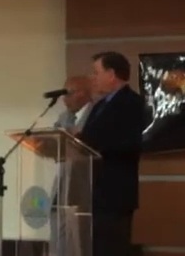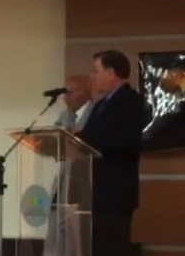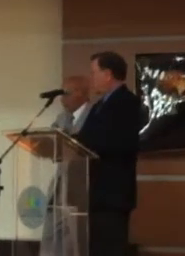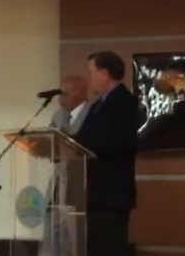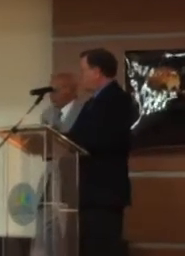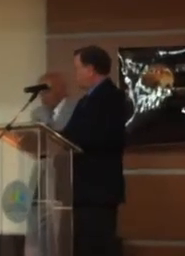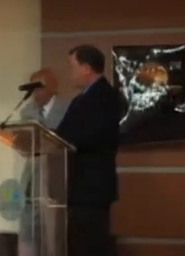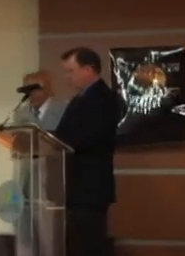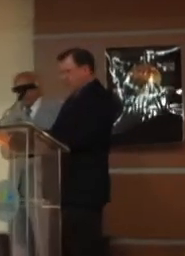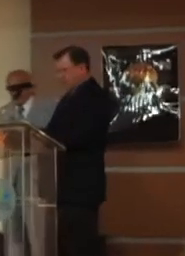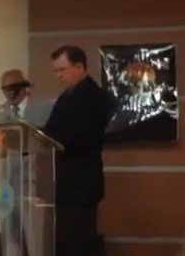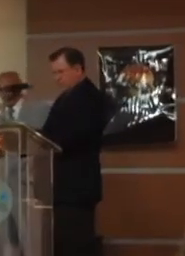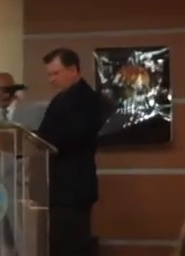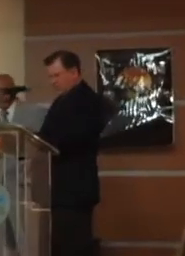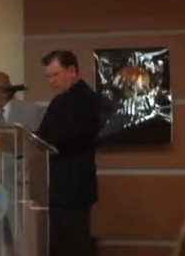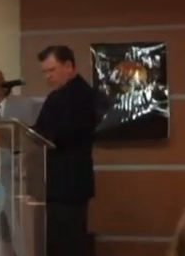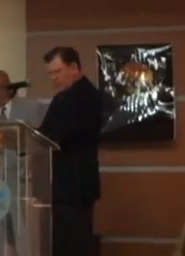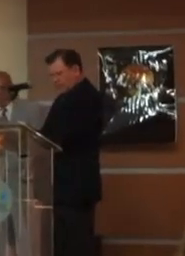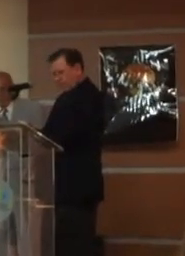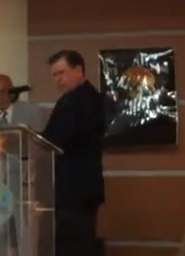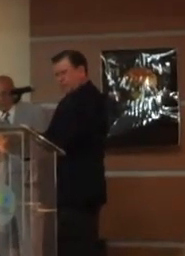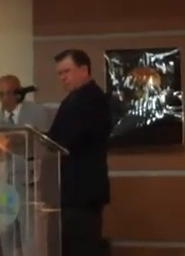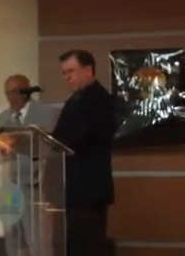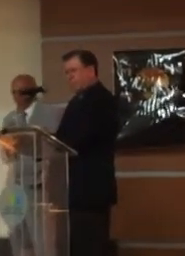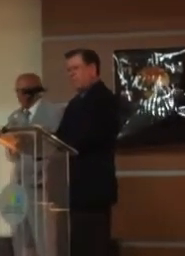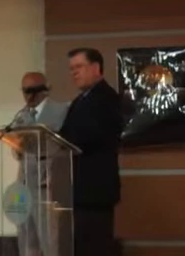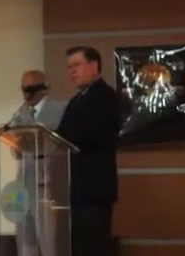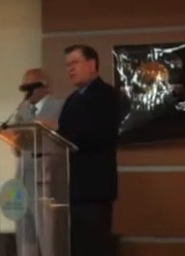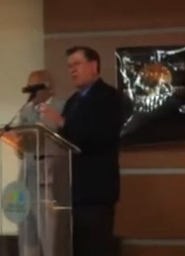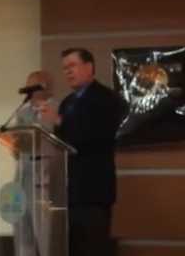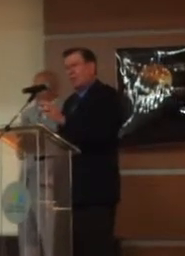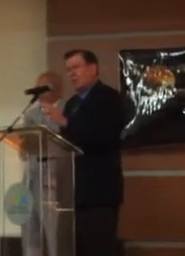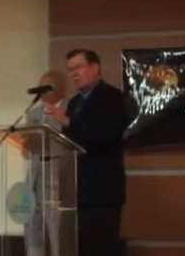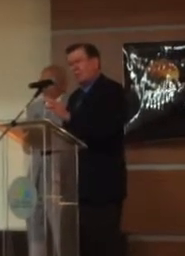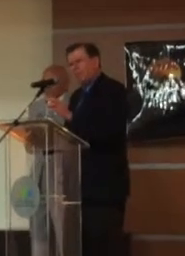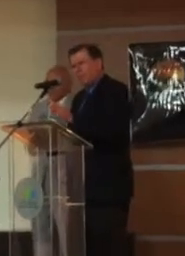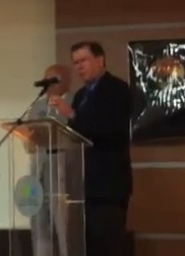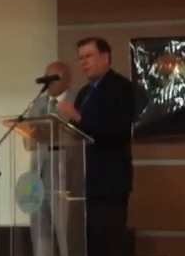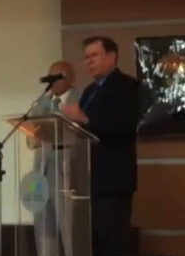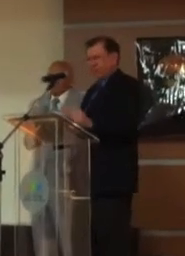desafio, dá agora um desafio, desafio movendo-se como igreja.